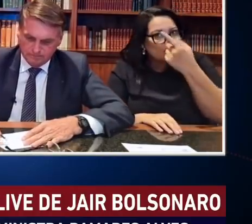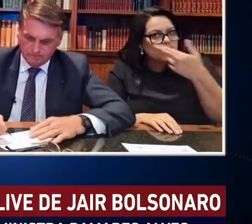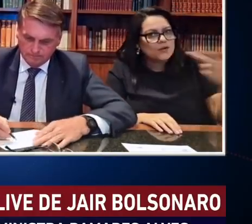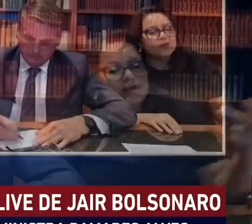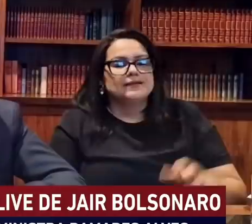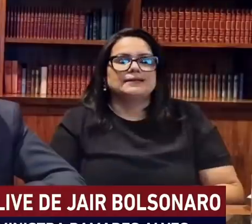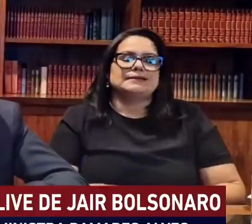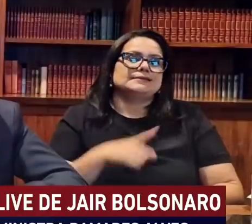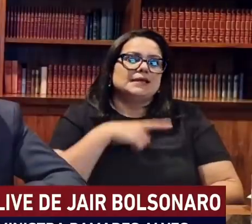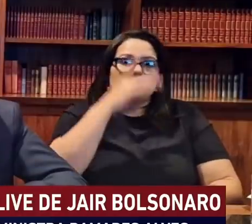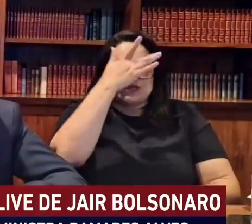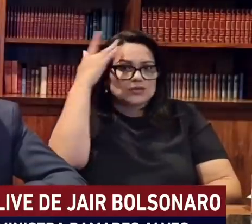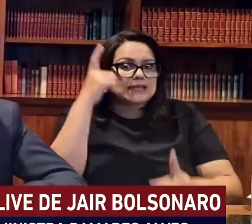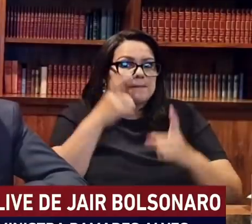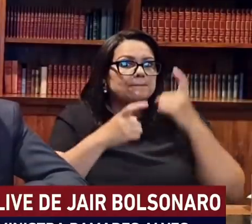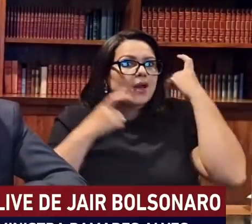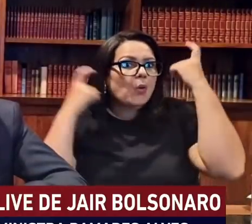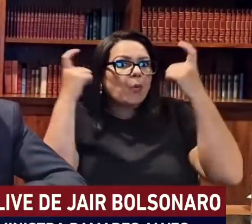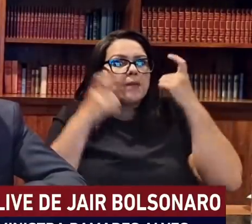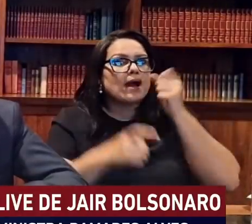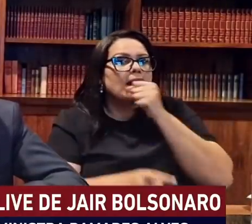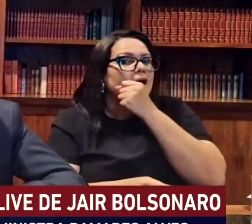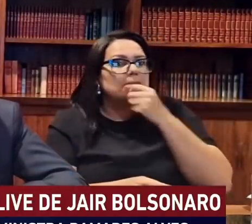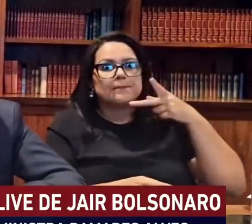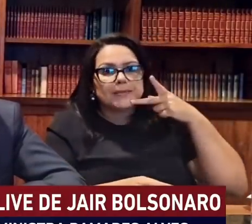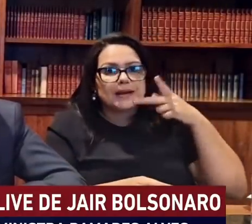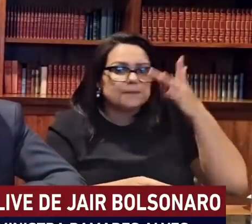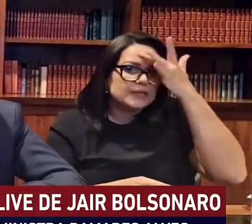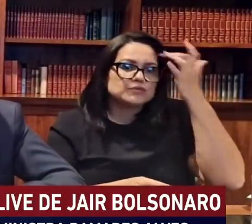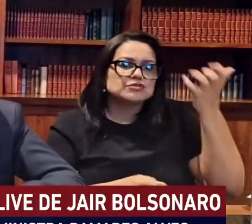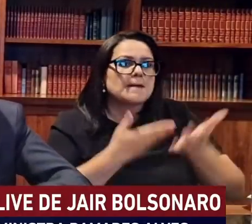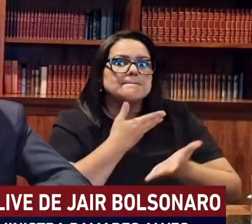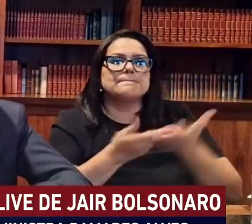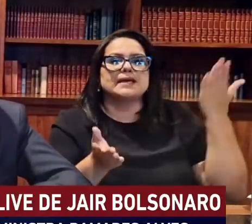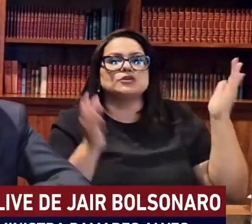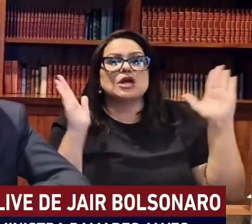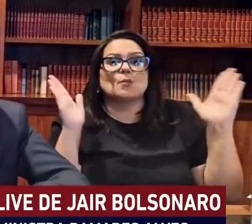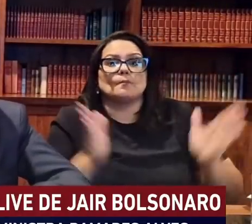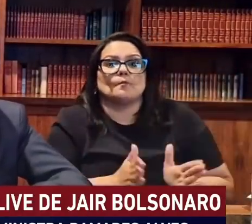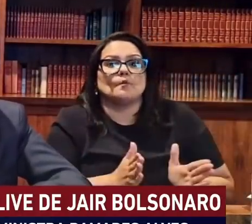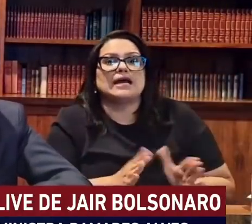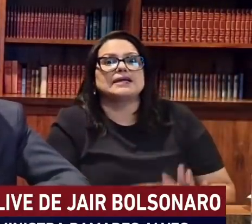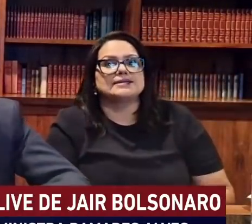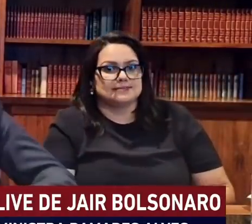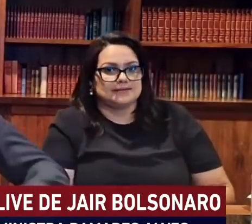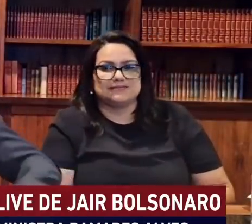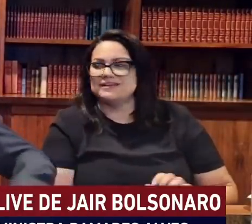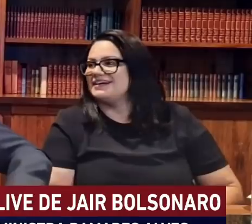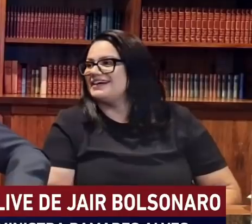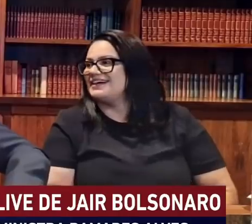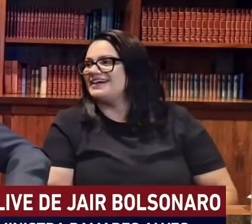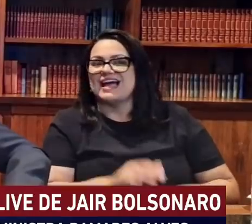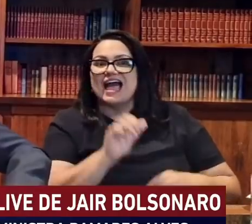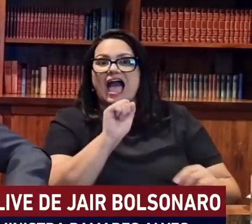gente tão preocupado comigo no Amapá. Tem gente que eu soube que até já perdeu alguns quilos. Deixa eu dizer uma coisa. Algumas